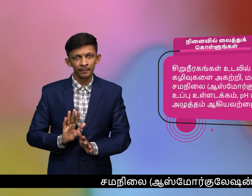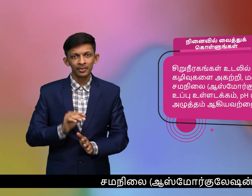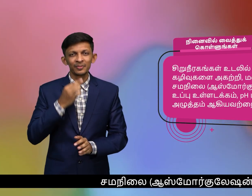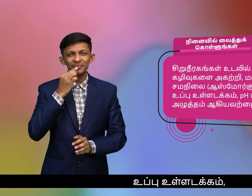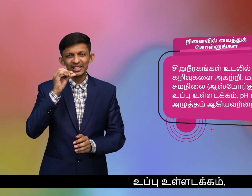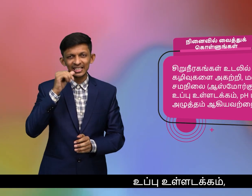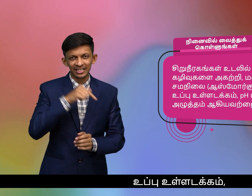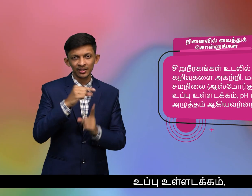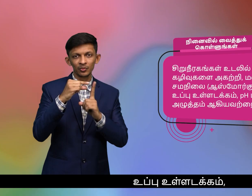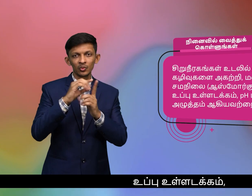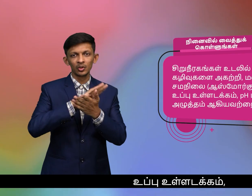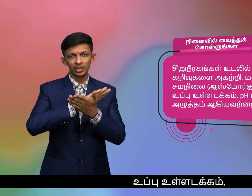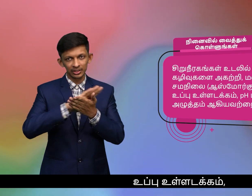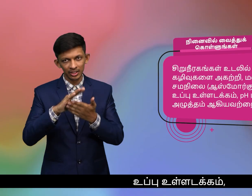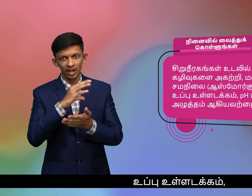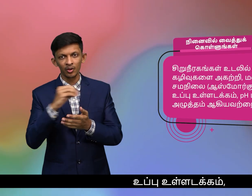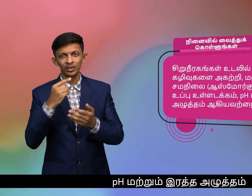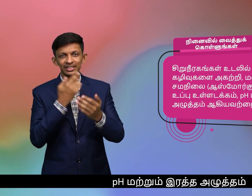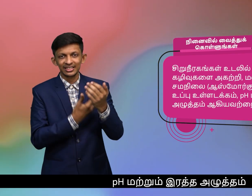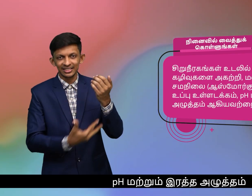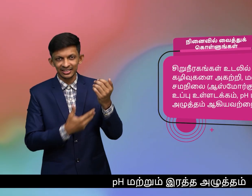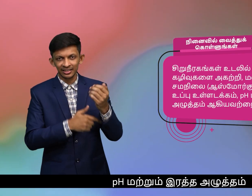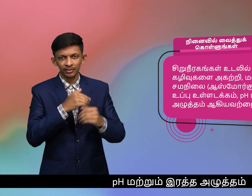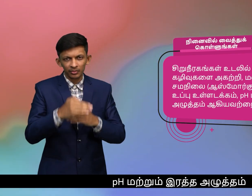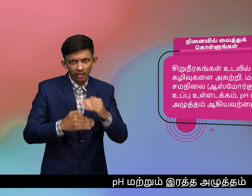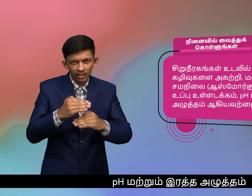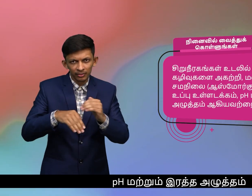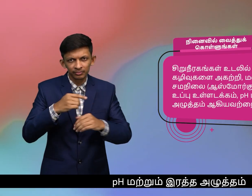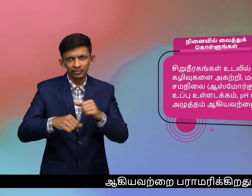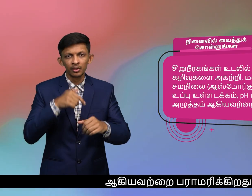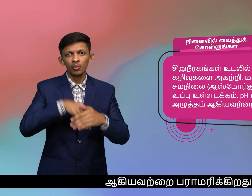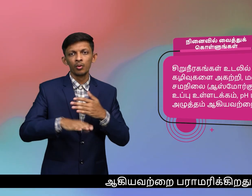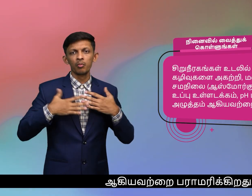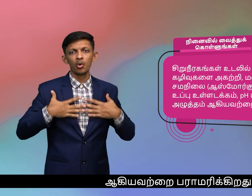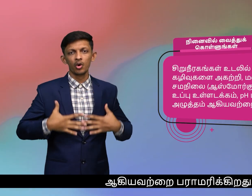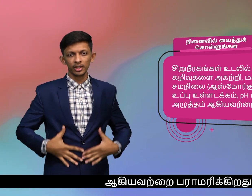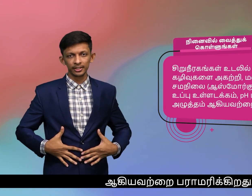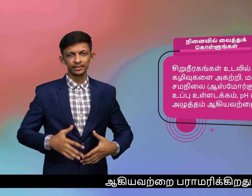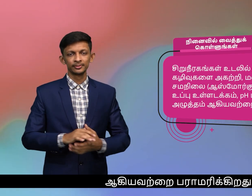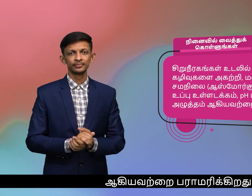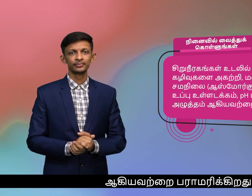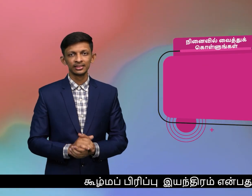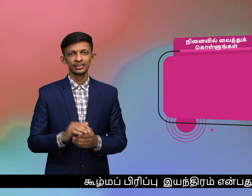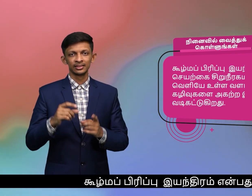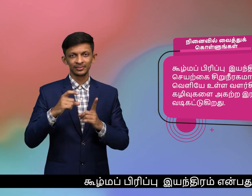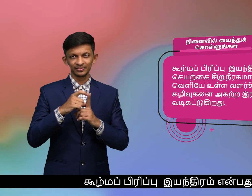ஆஸ்மோரெகுலேஷன், உப்பு உள்ளடக்கம், pH மற்றும் இரத்த அழுத்தம் ஆகியவற்றை பராமரிக்கிறது. கூழ்மப்